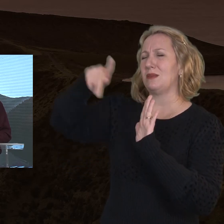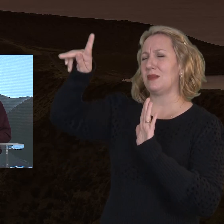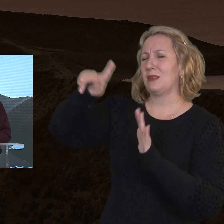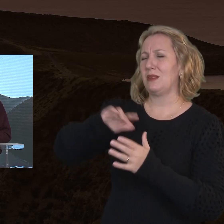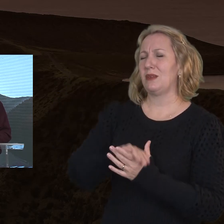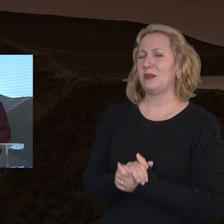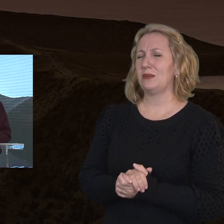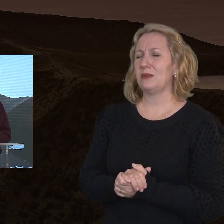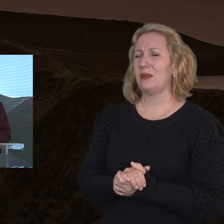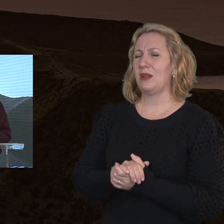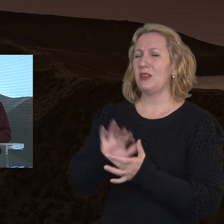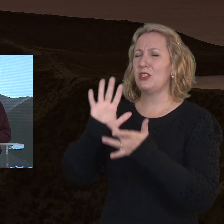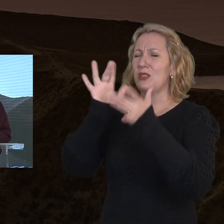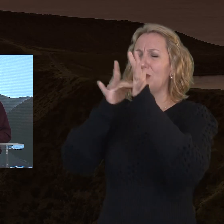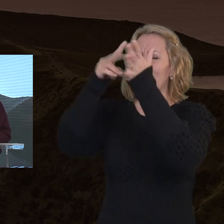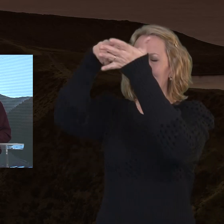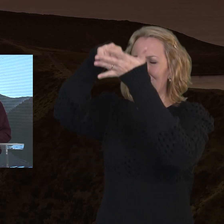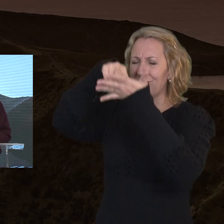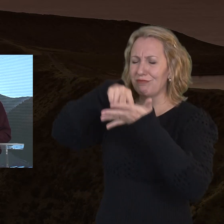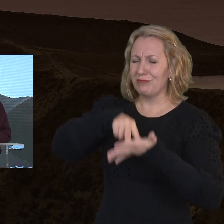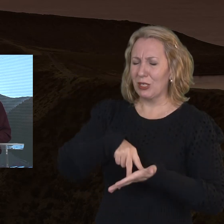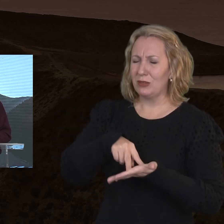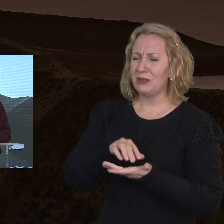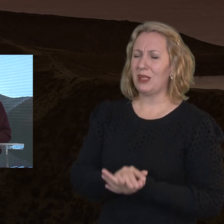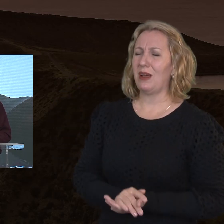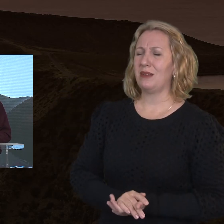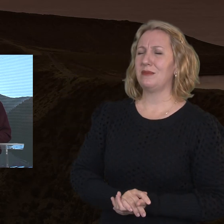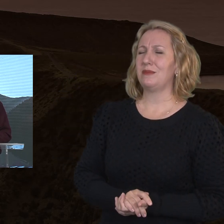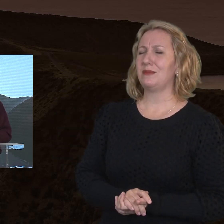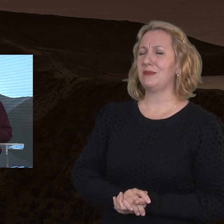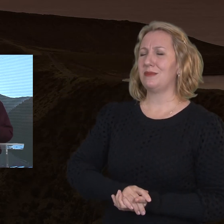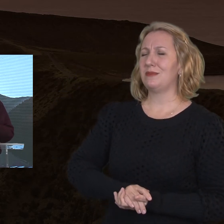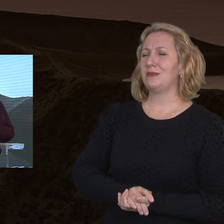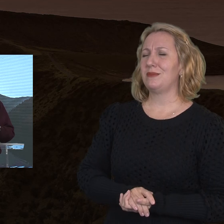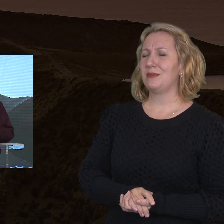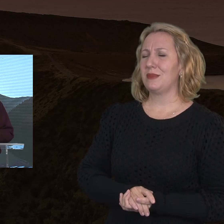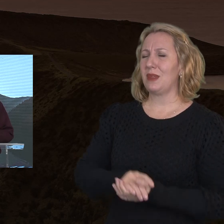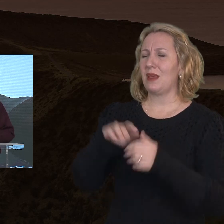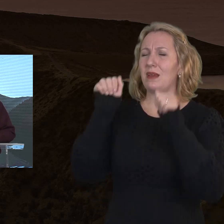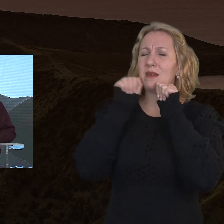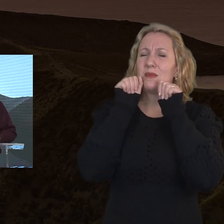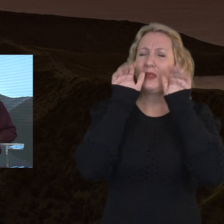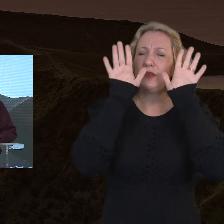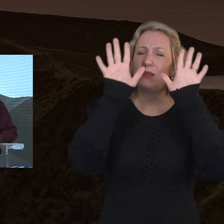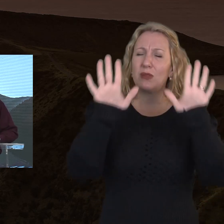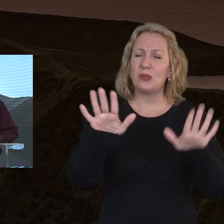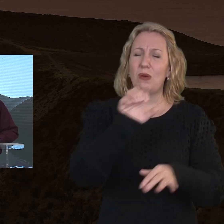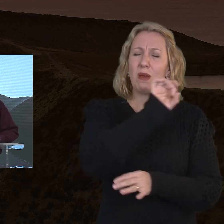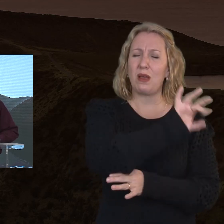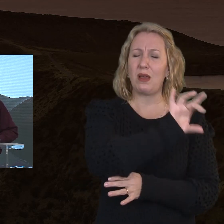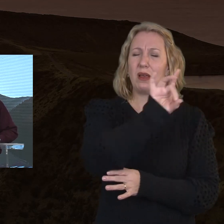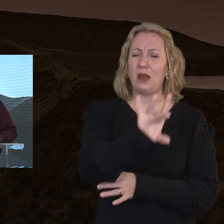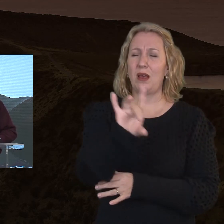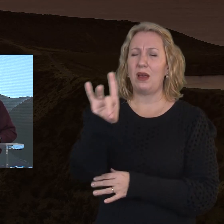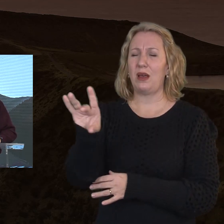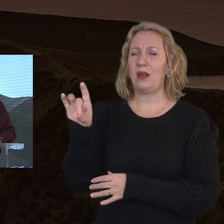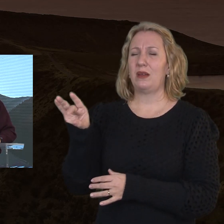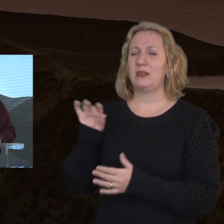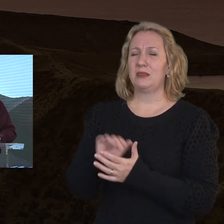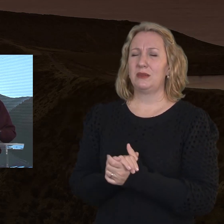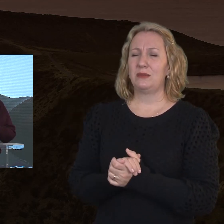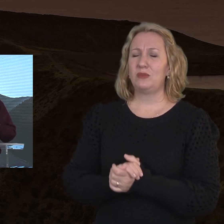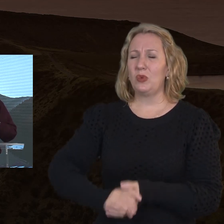quero mostrar focados engajados e comprometidos contigo senhor abençoe a todos irmãos lembra de cada um deles